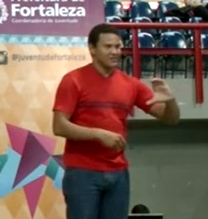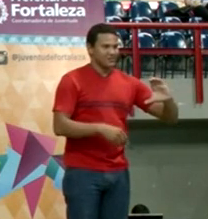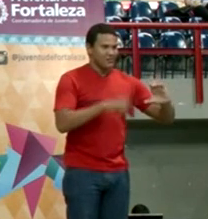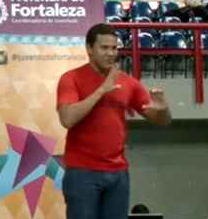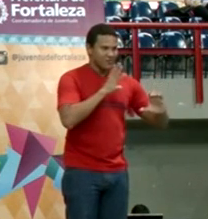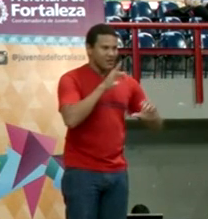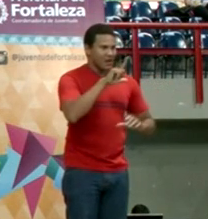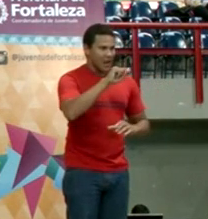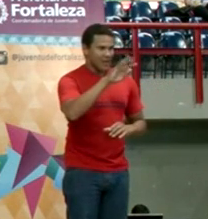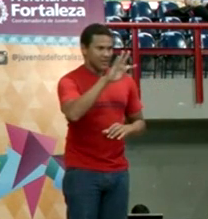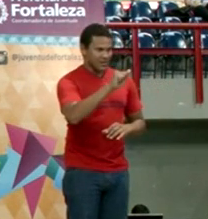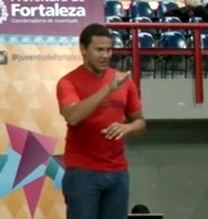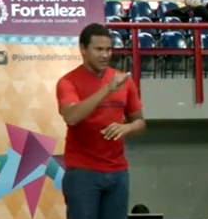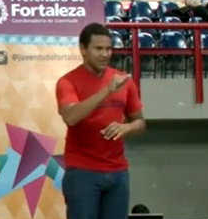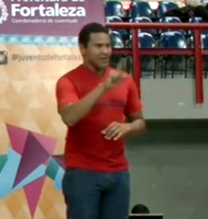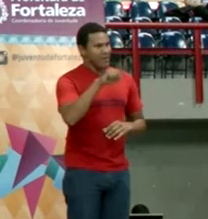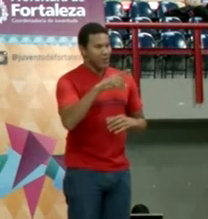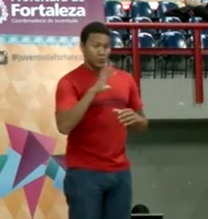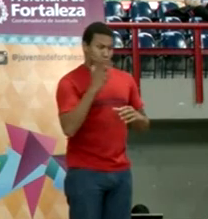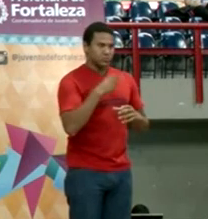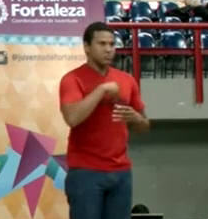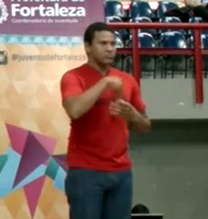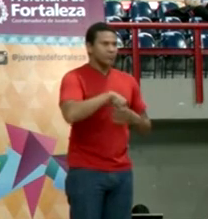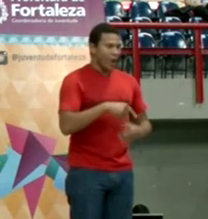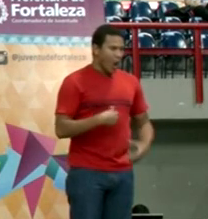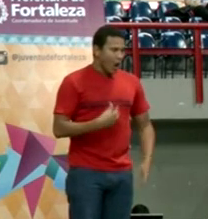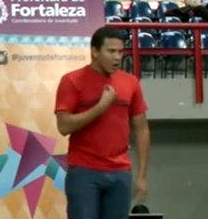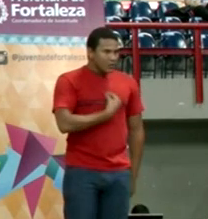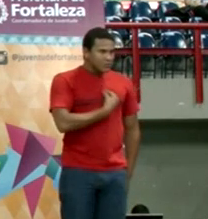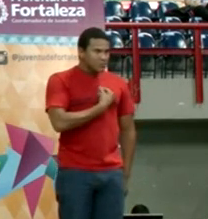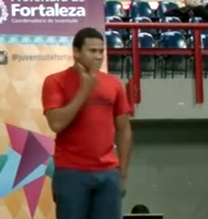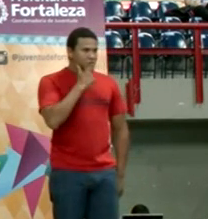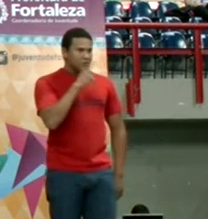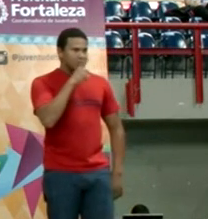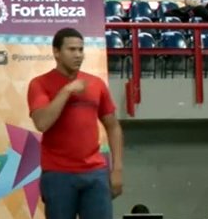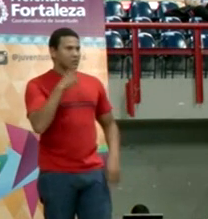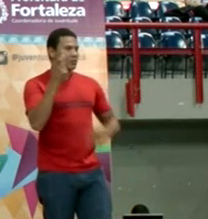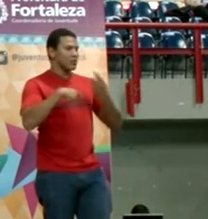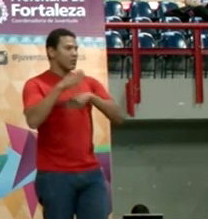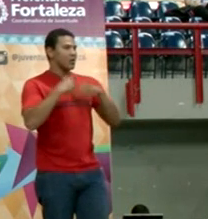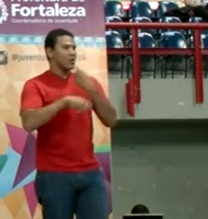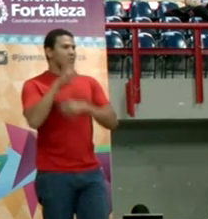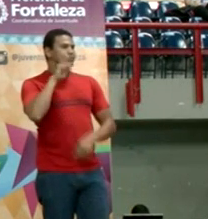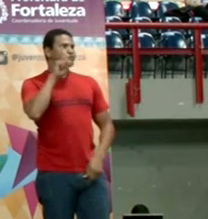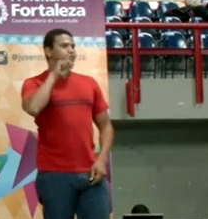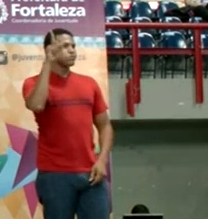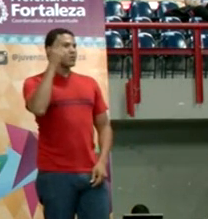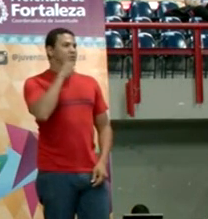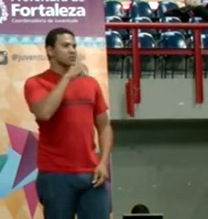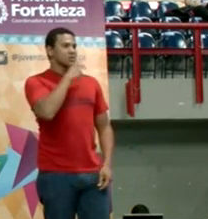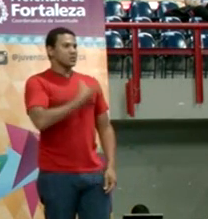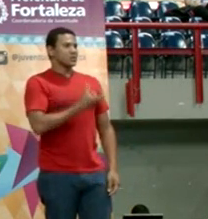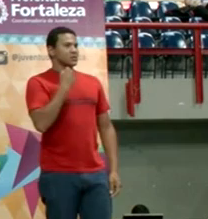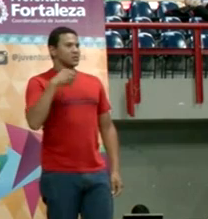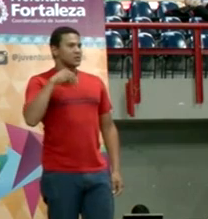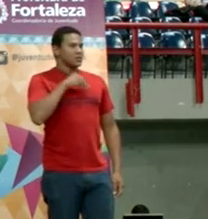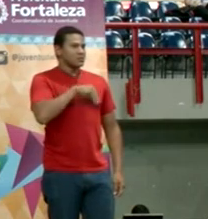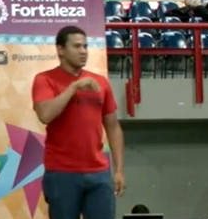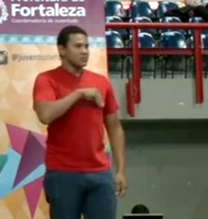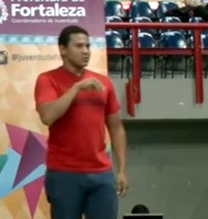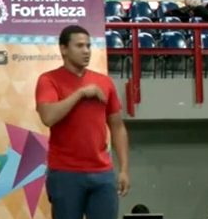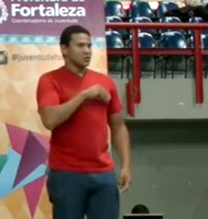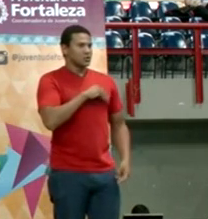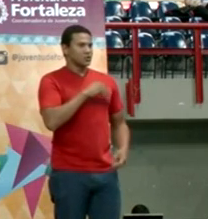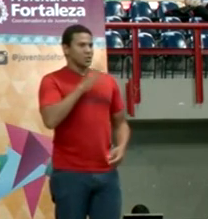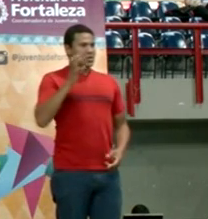vivos. Isso fez com que a economia americana começasse a ficar rica, e os americanos estão ganhando muito dinheiro com a